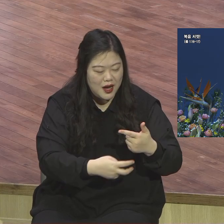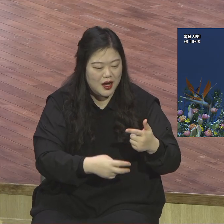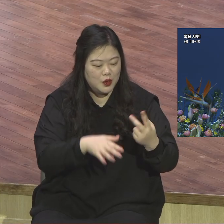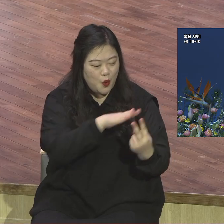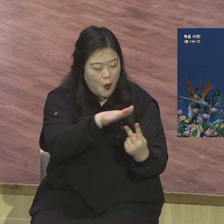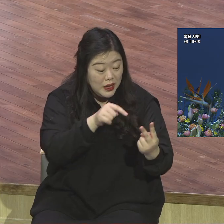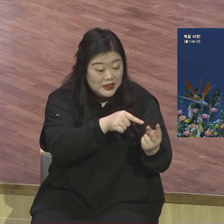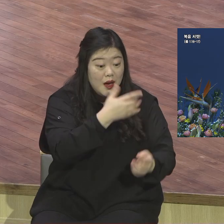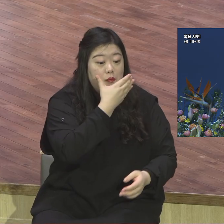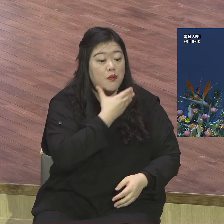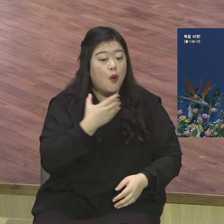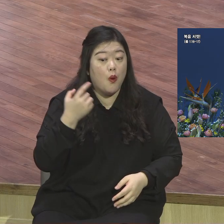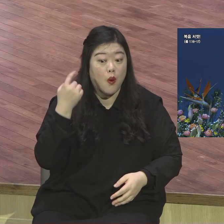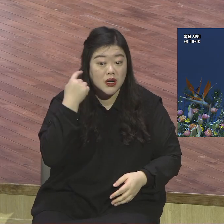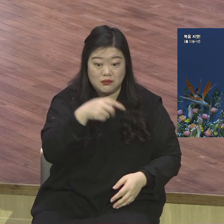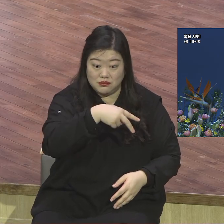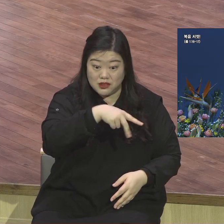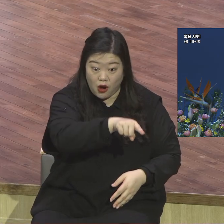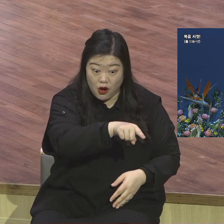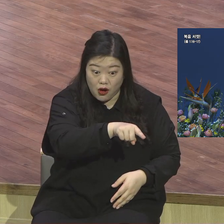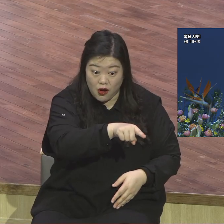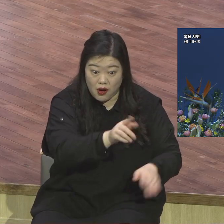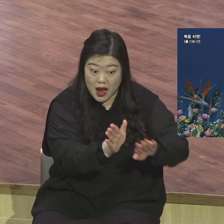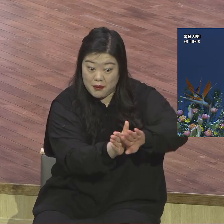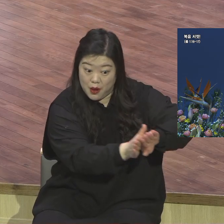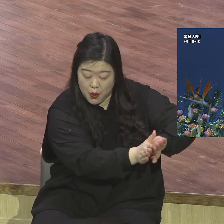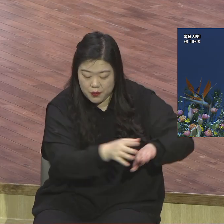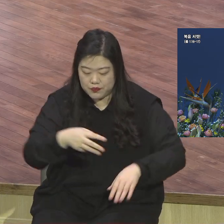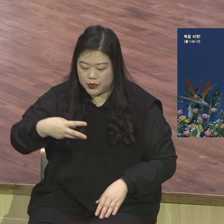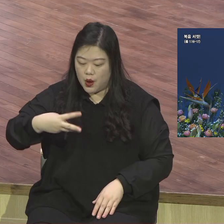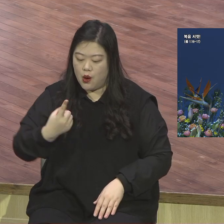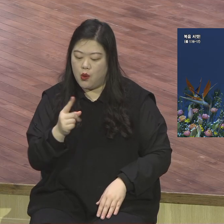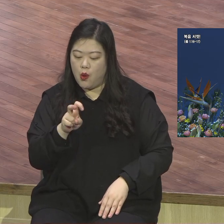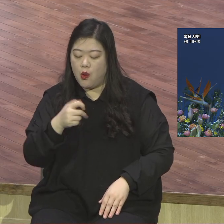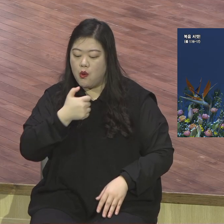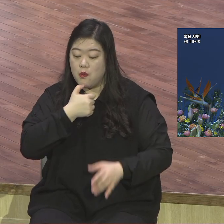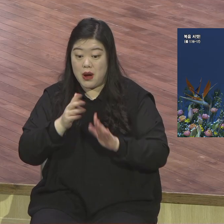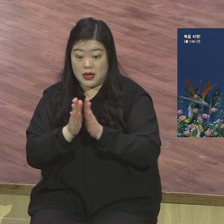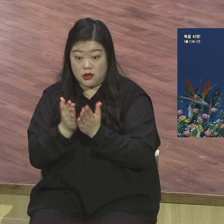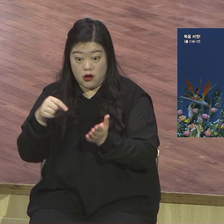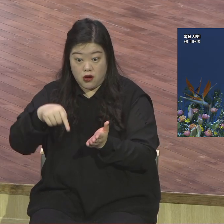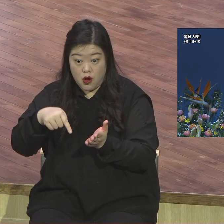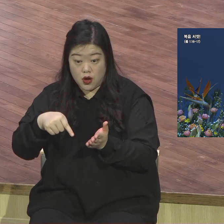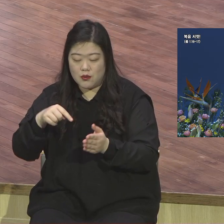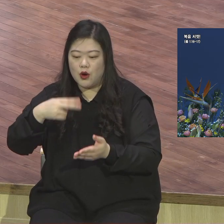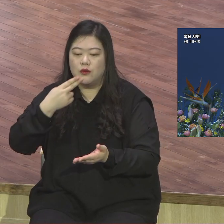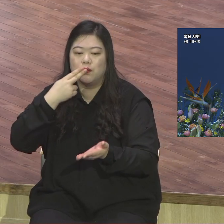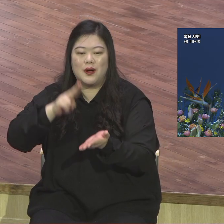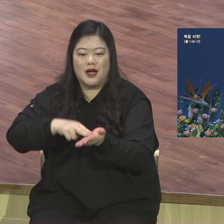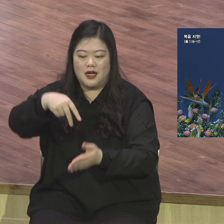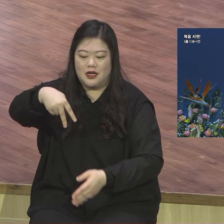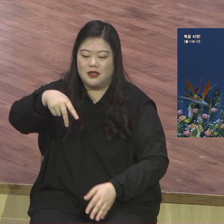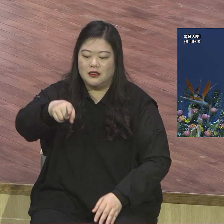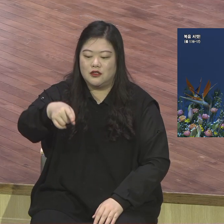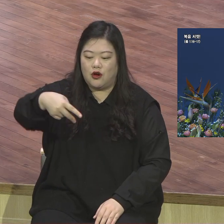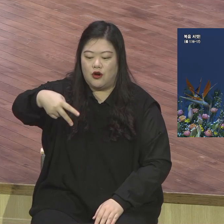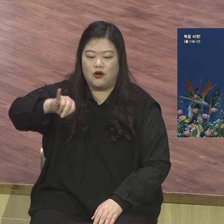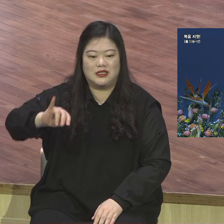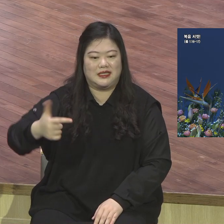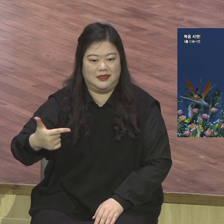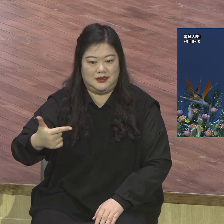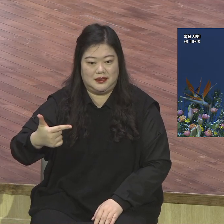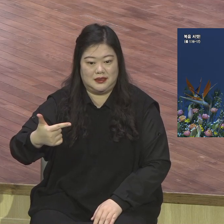이 사복음서와 그 비견될 정도로 그렇게 예수 그리스도의 복음에 대해서 아주 심도